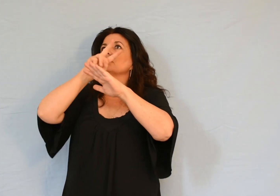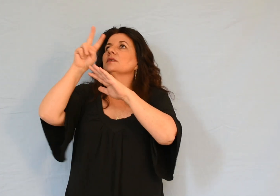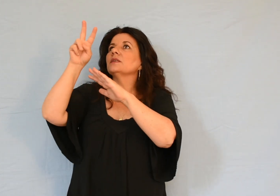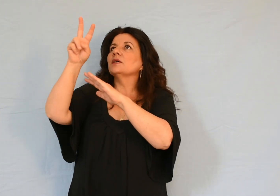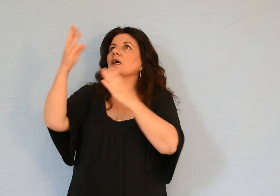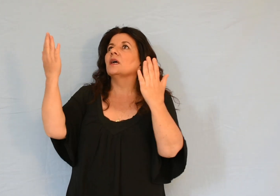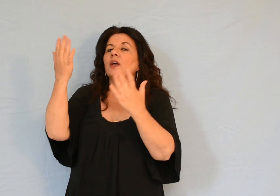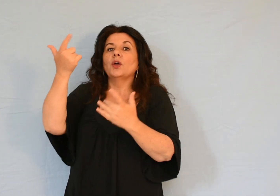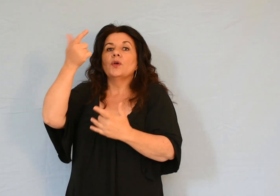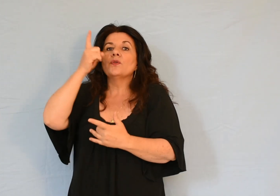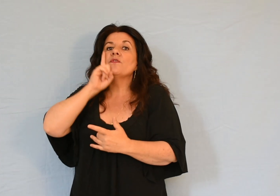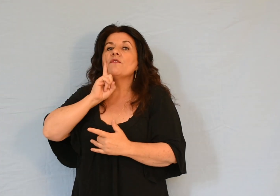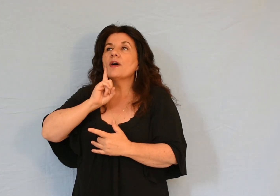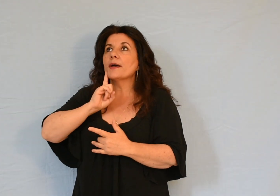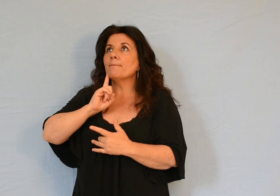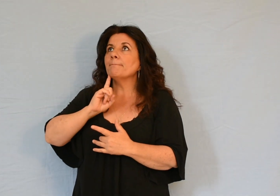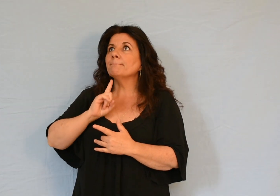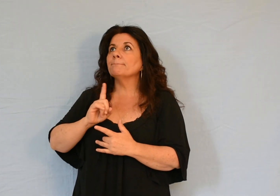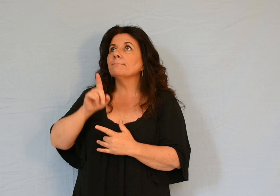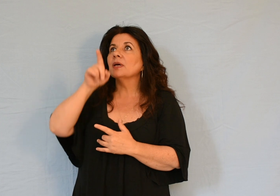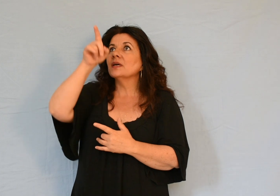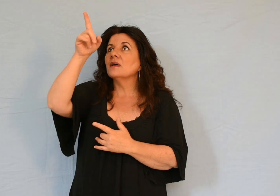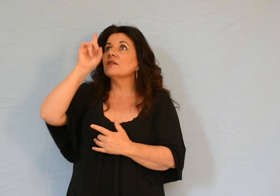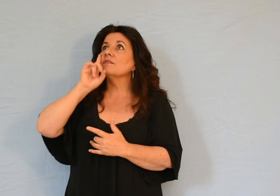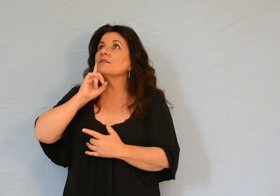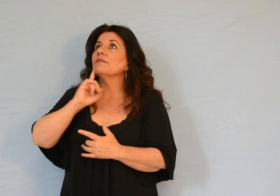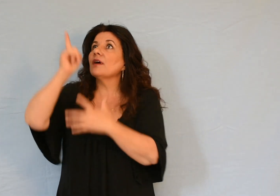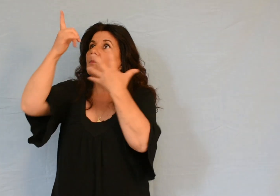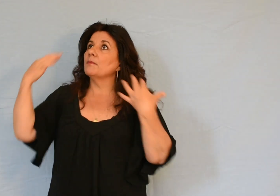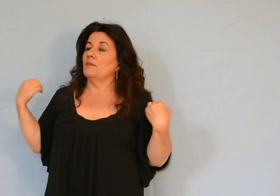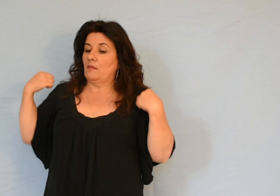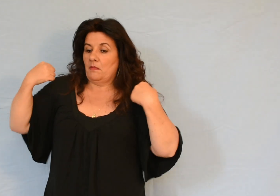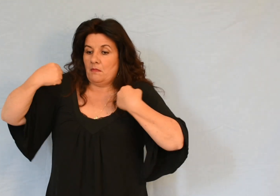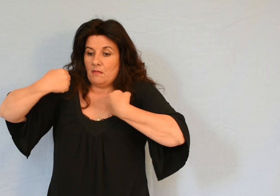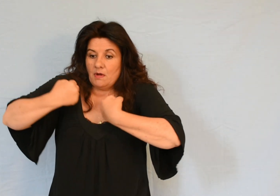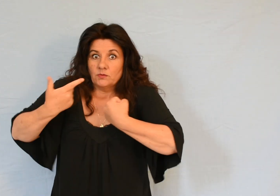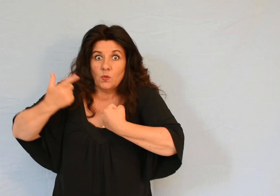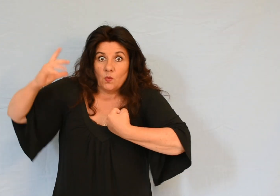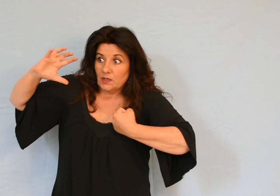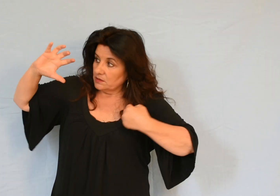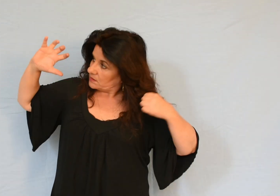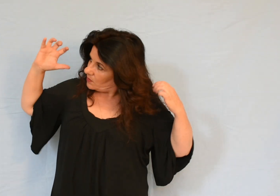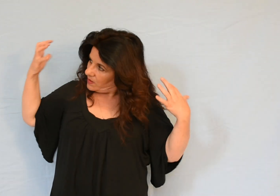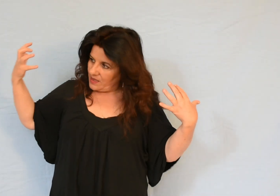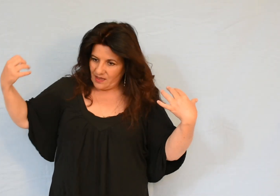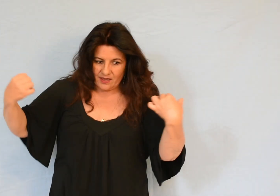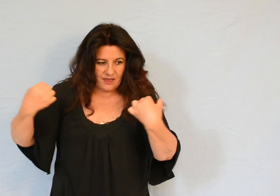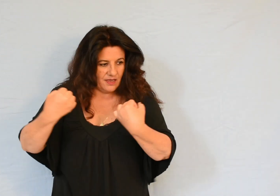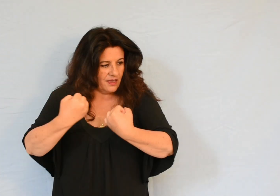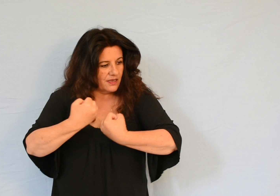Une femme ayant le soleil pour manteau, la lune sous ses pieds